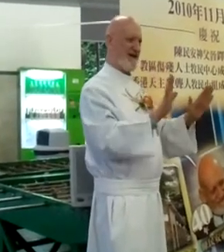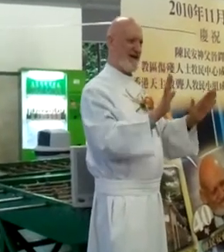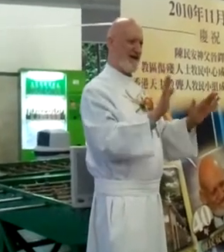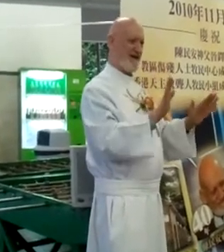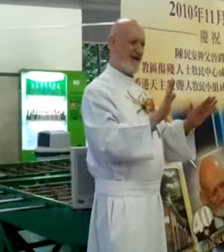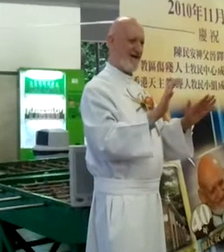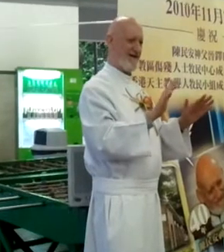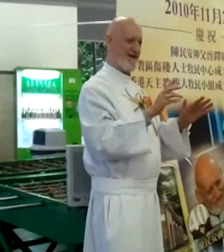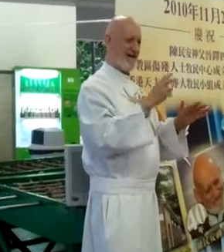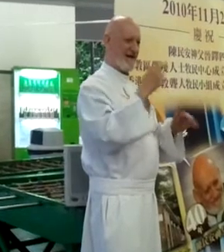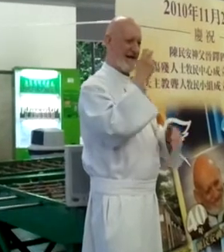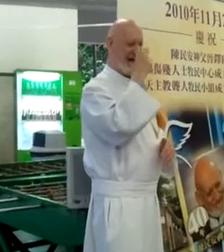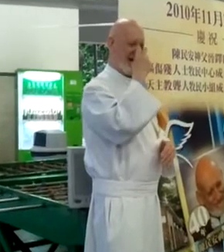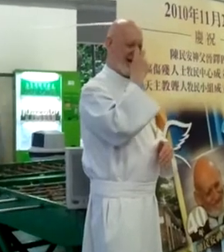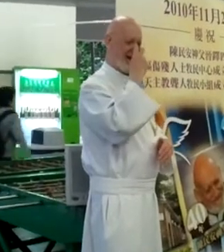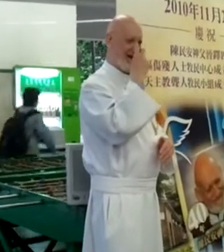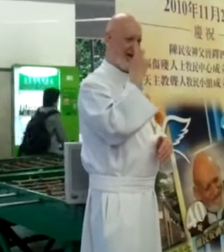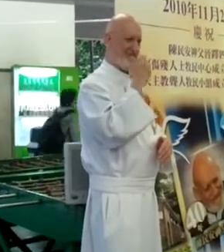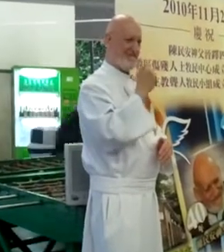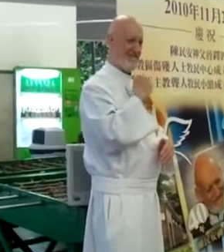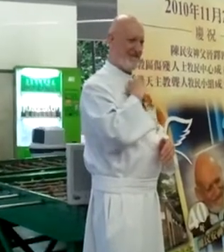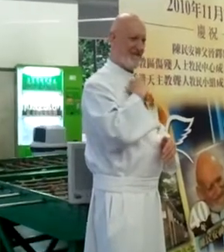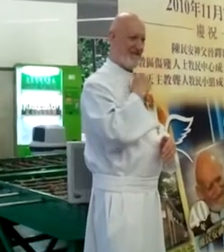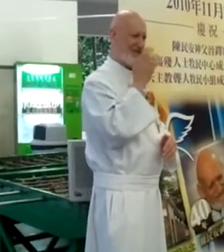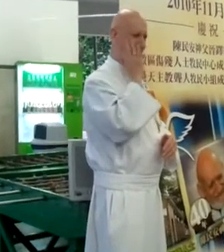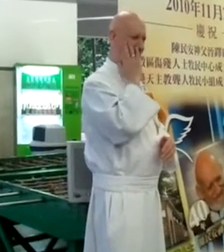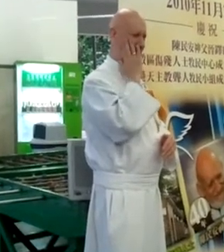信天主教，媽媽說不行啊，媽媽在這裡哭啊，